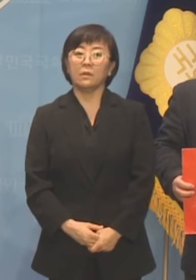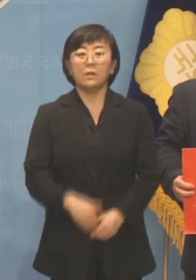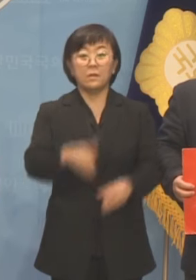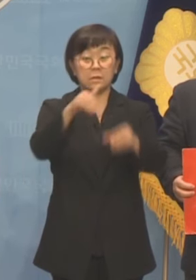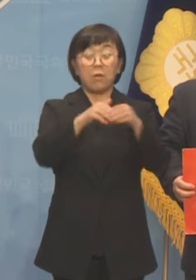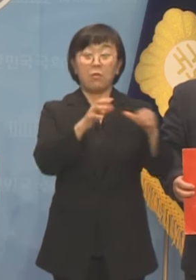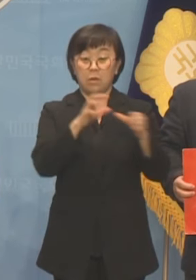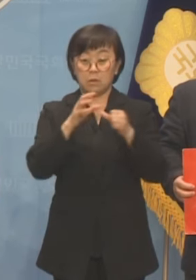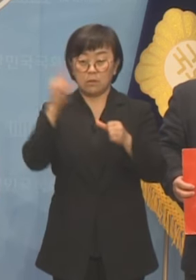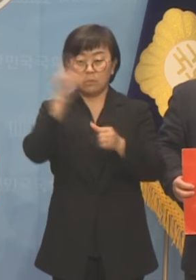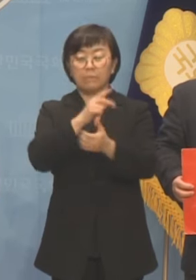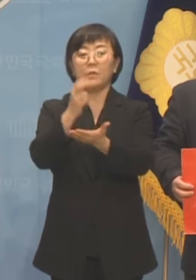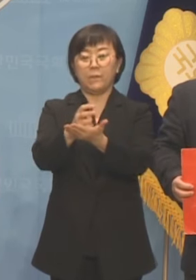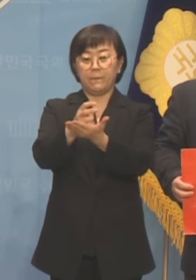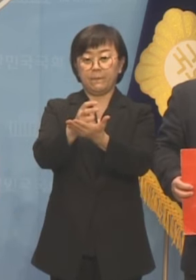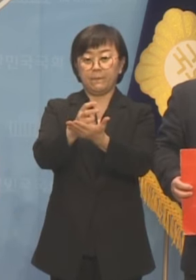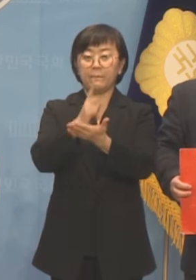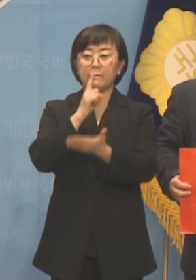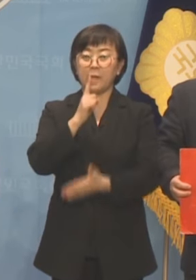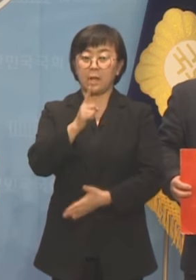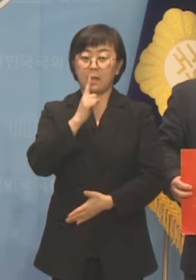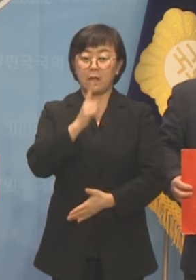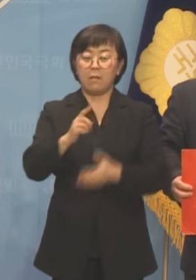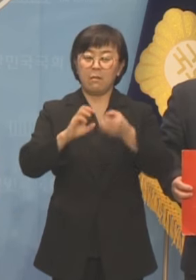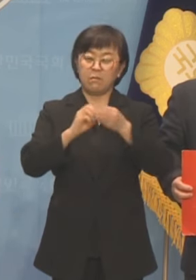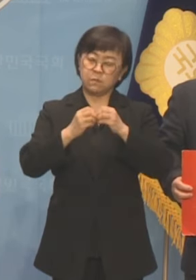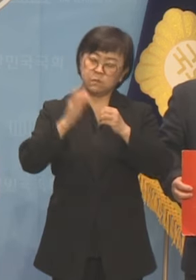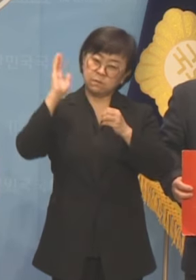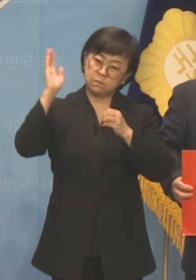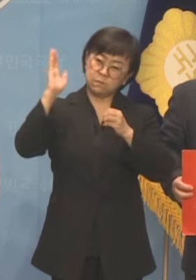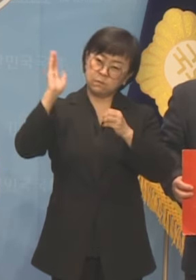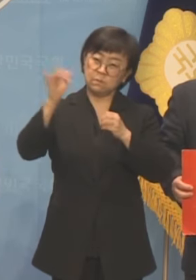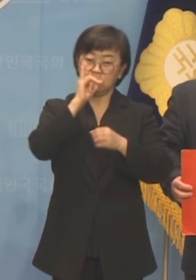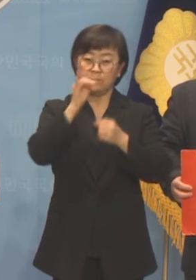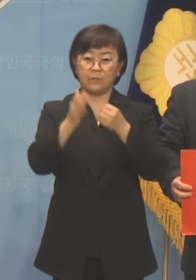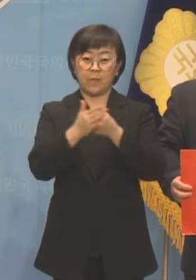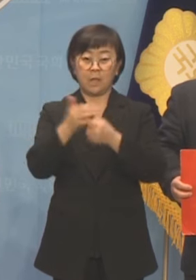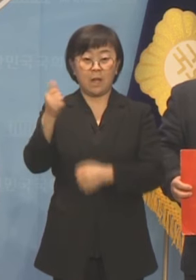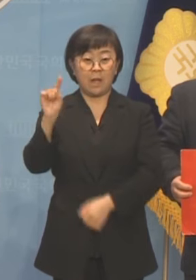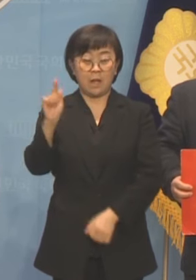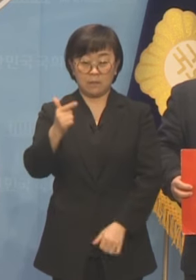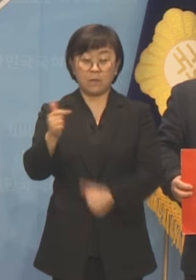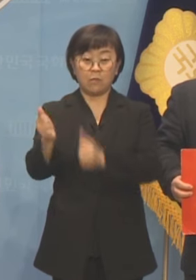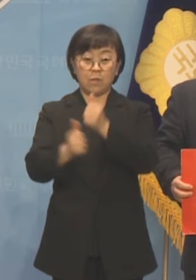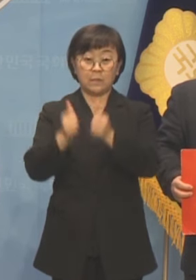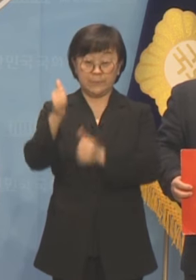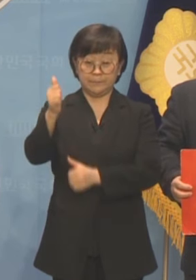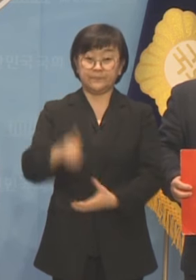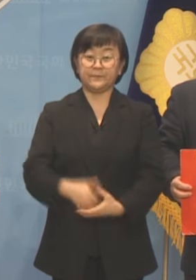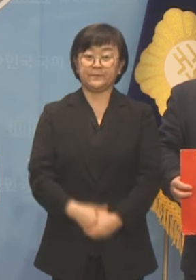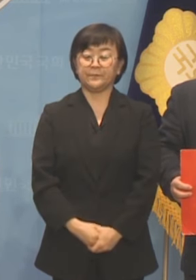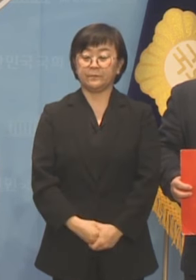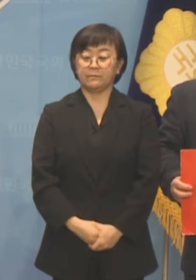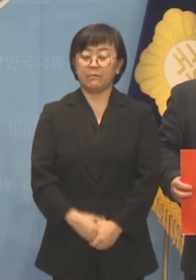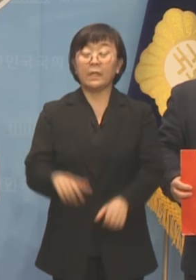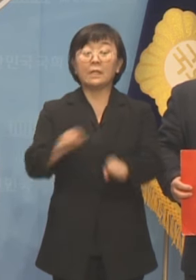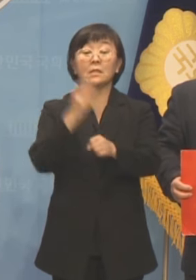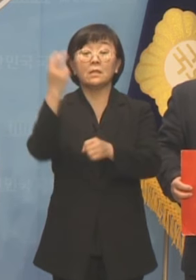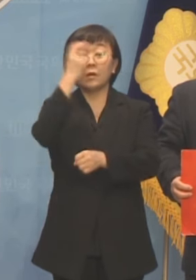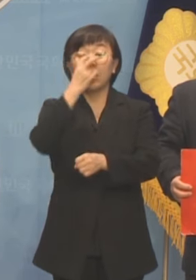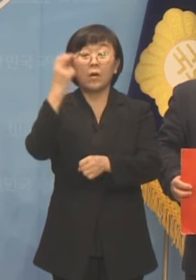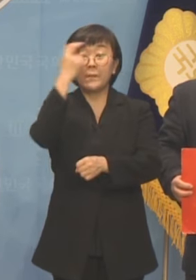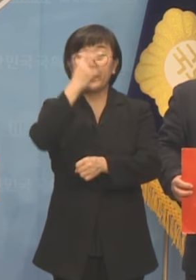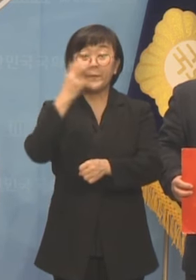총선용 악법이다 이렇게 말도 안 되는 것으로 이번 특검을